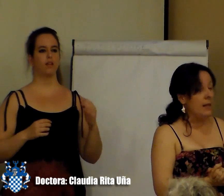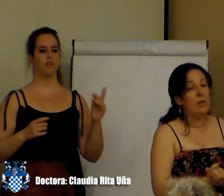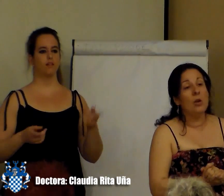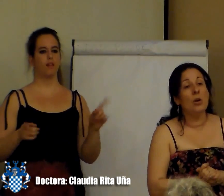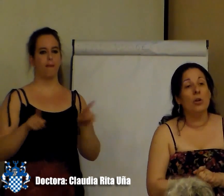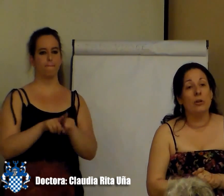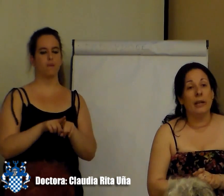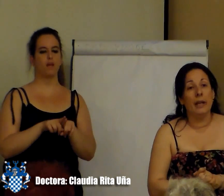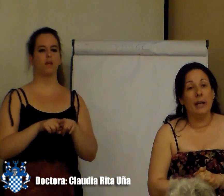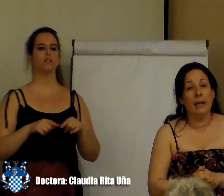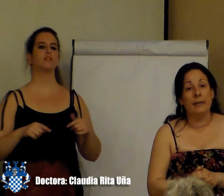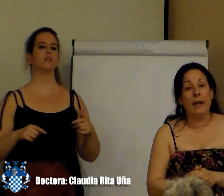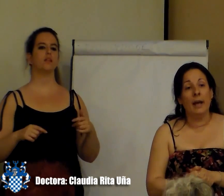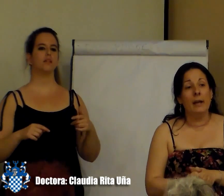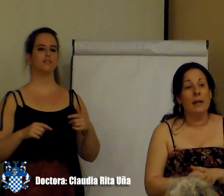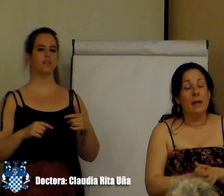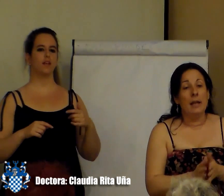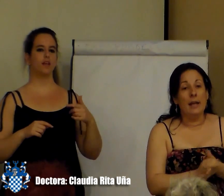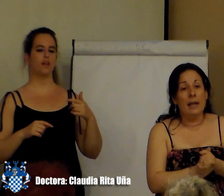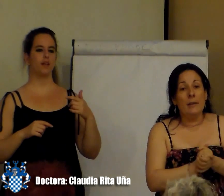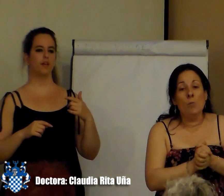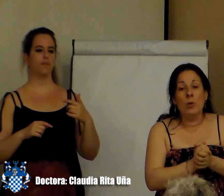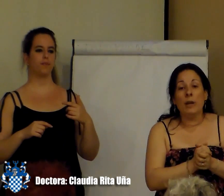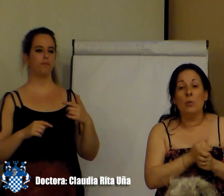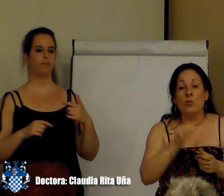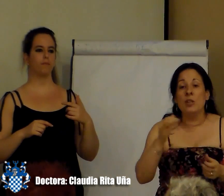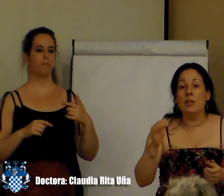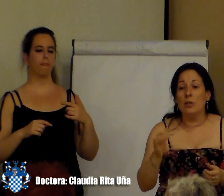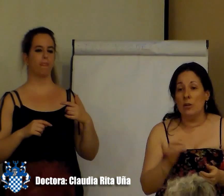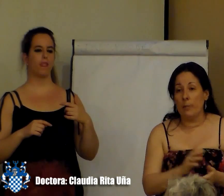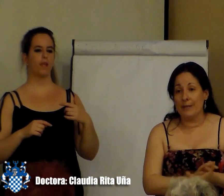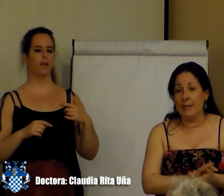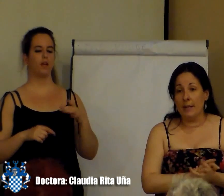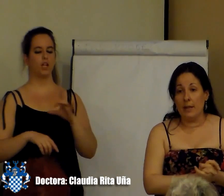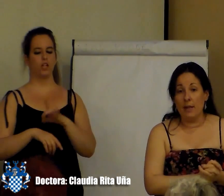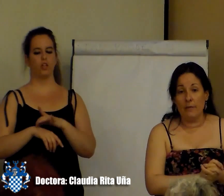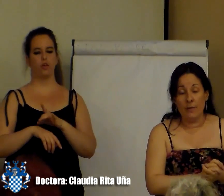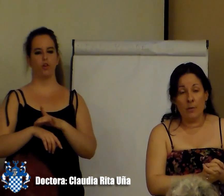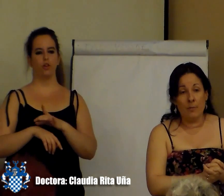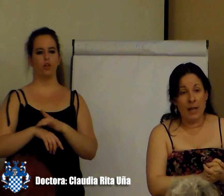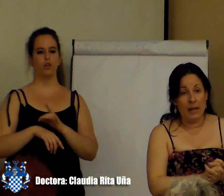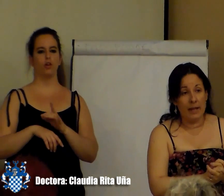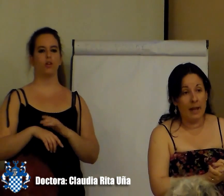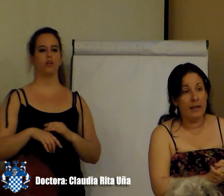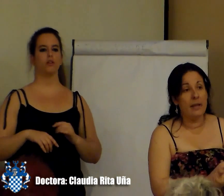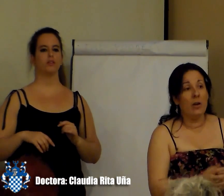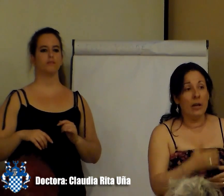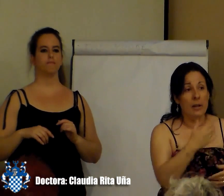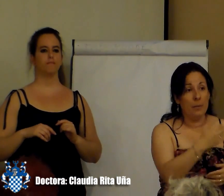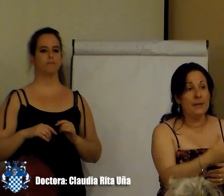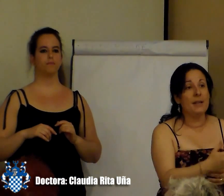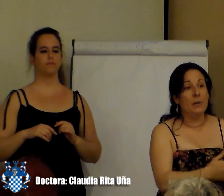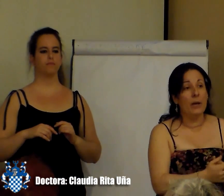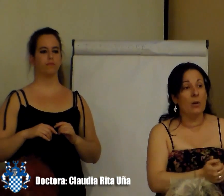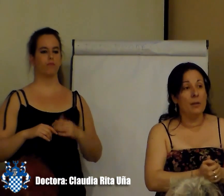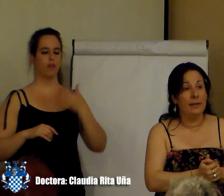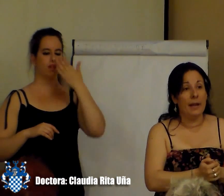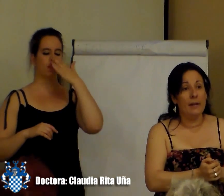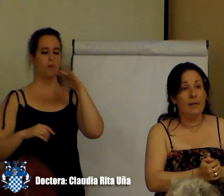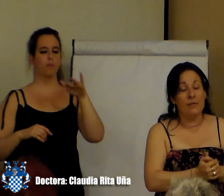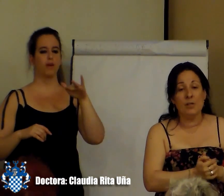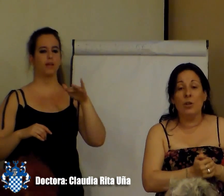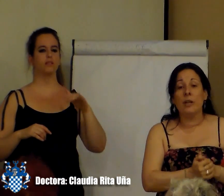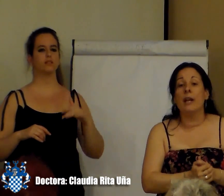del umbral de dolor, que está muy reducido en los pacientes de fibromialgia, y ahora después les